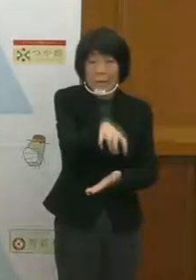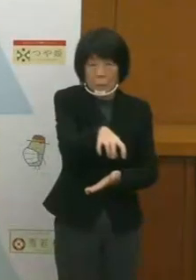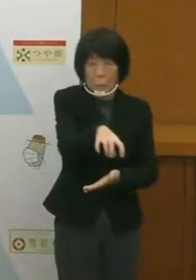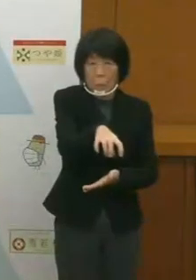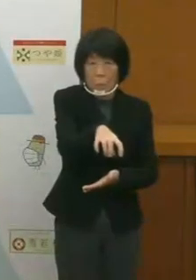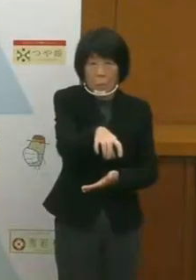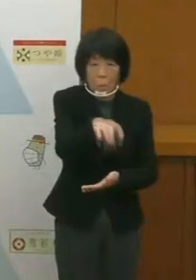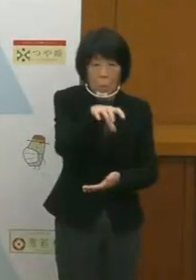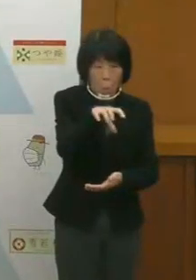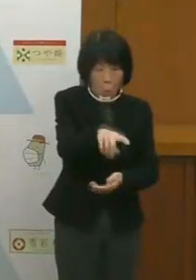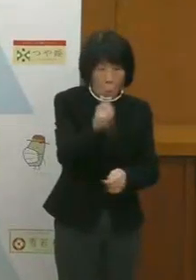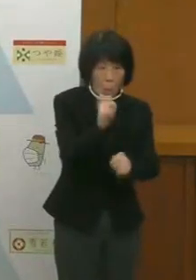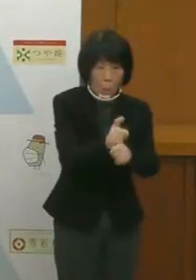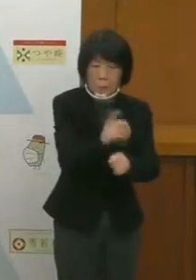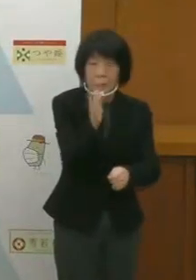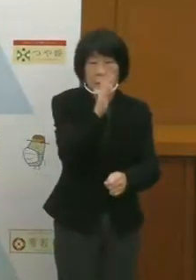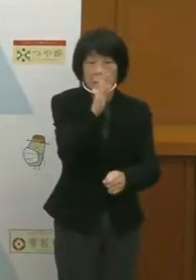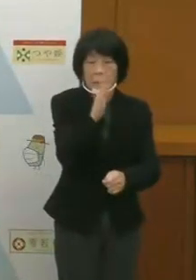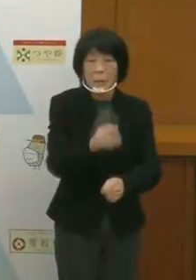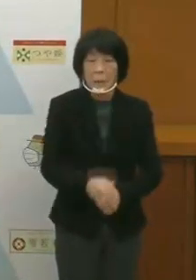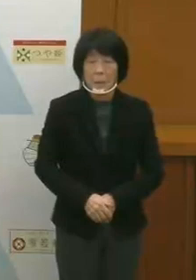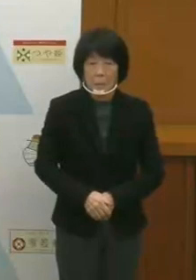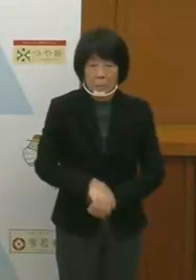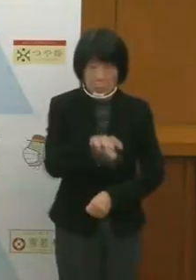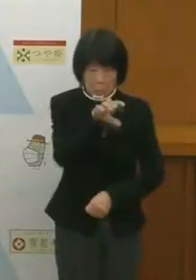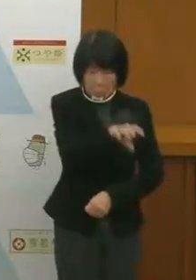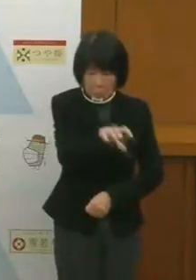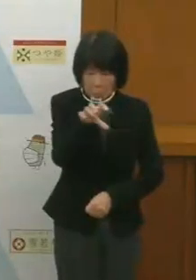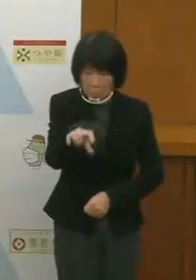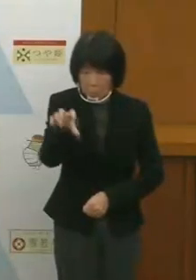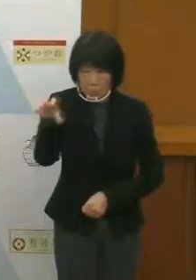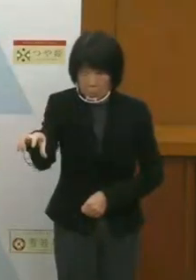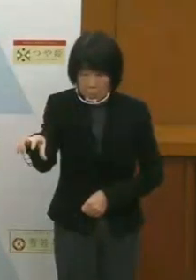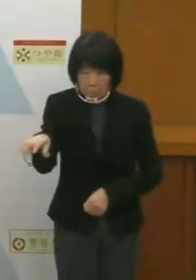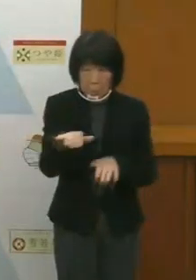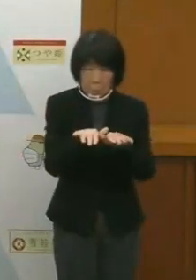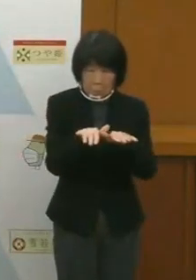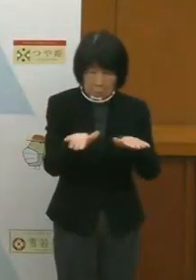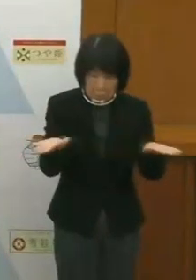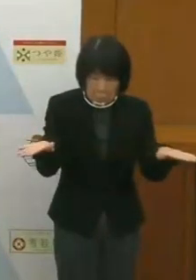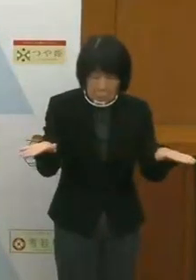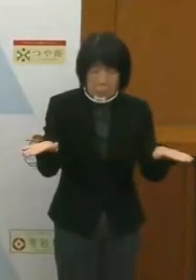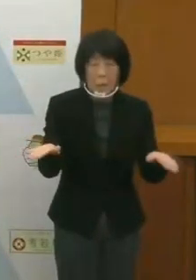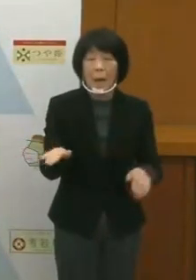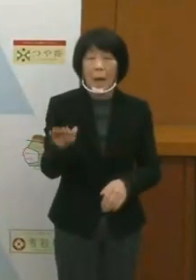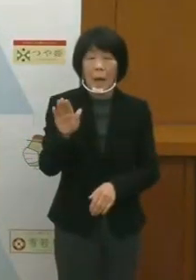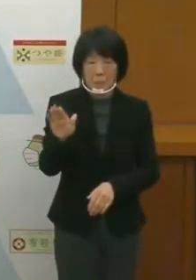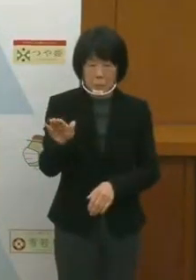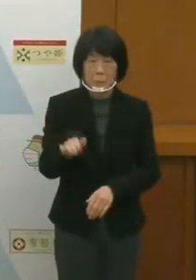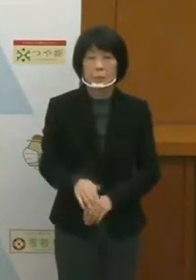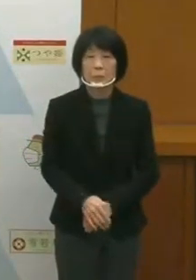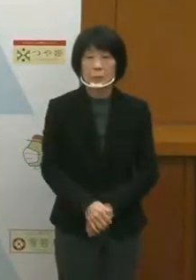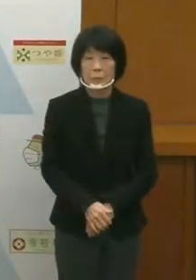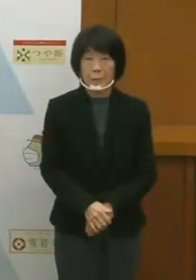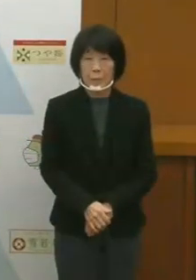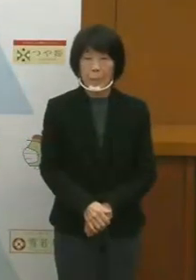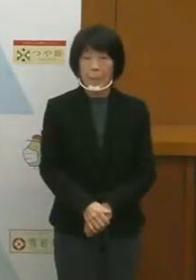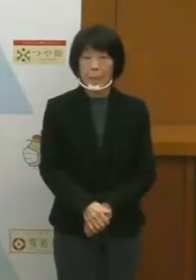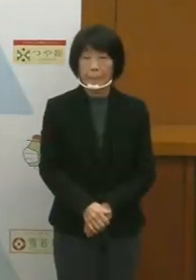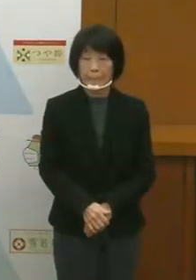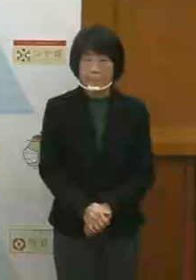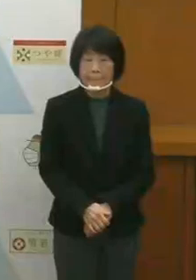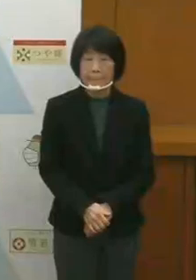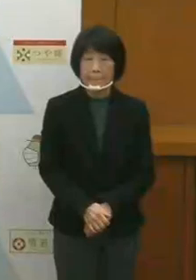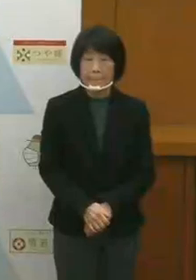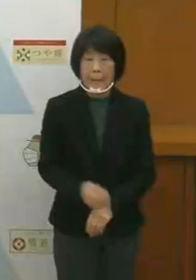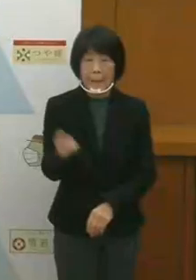一つのブロックじゃなくて結構広範囲のブロックに広範囲にわたっております。それ